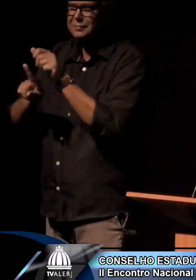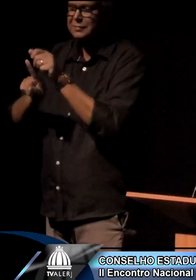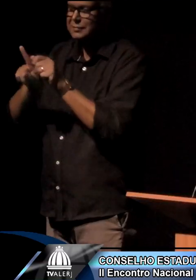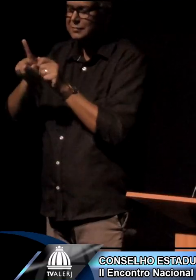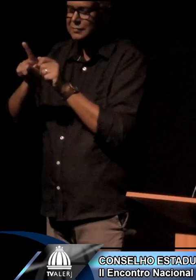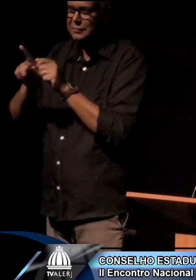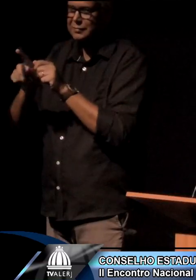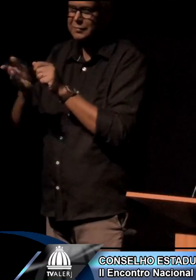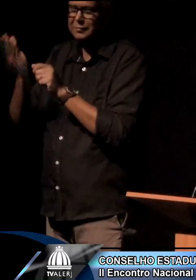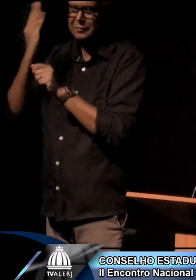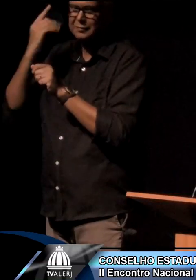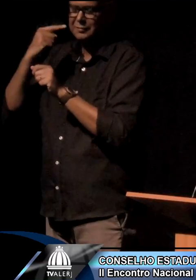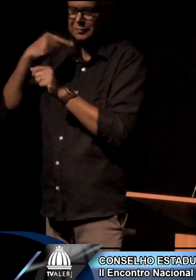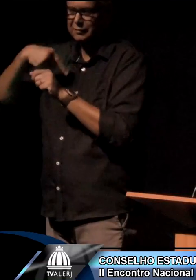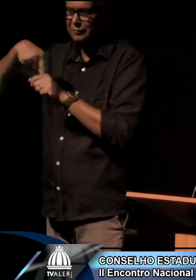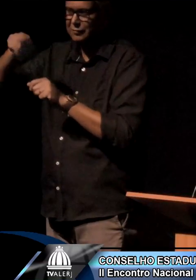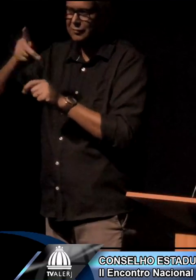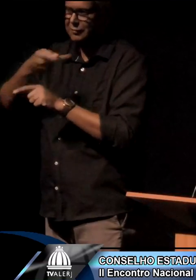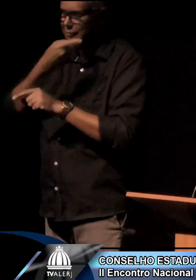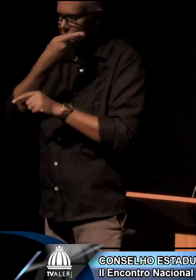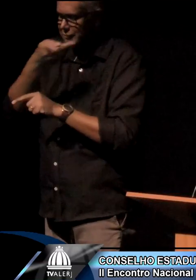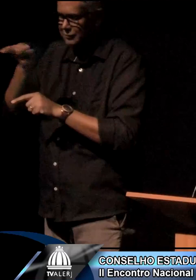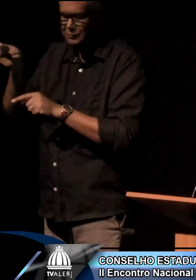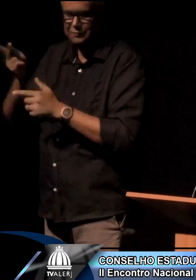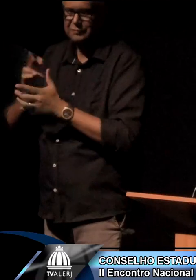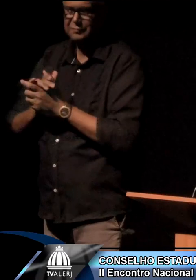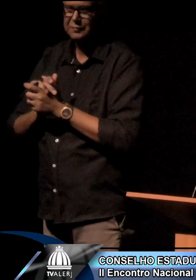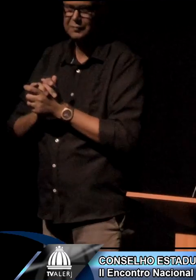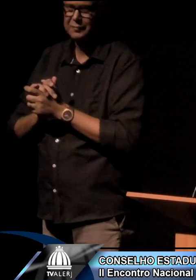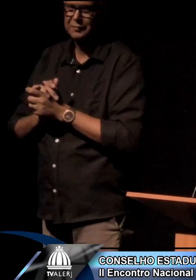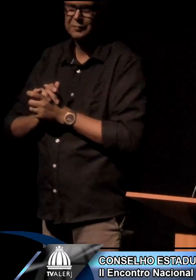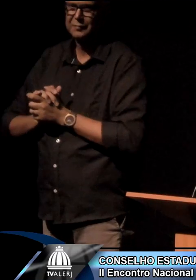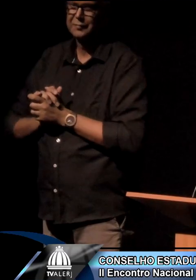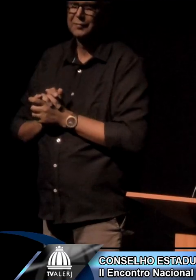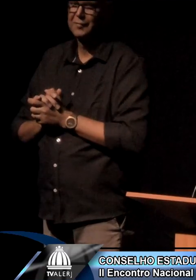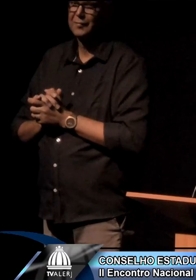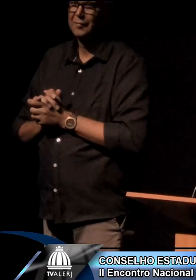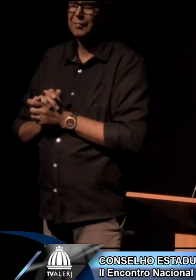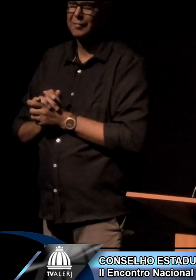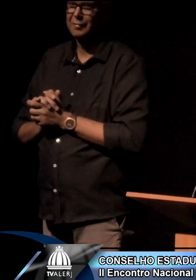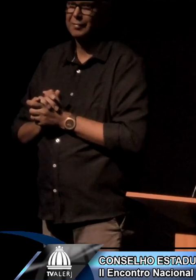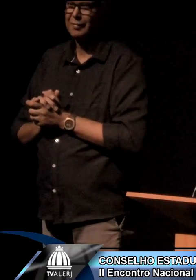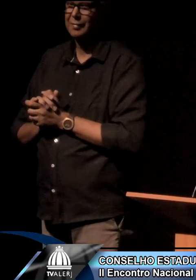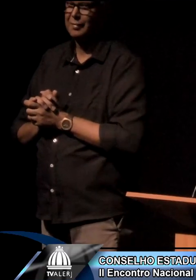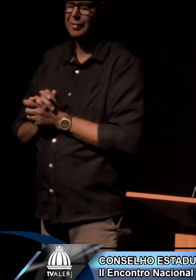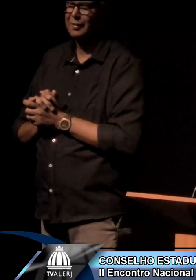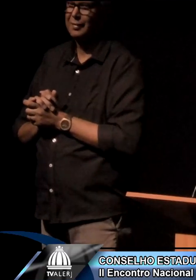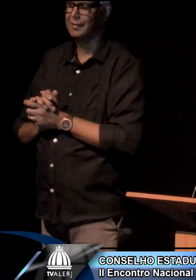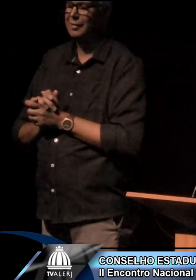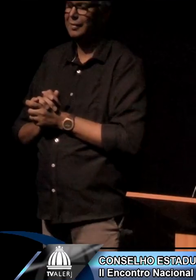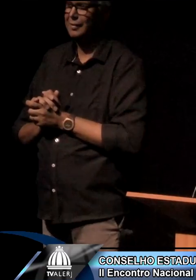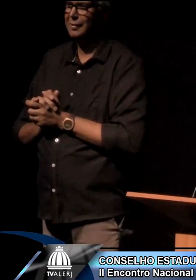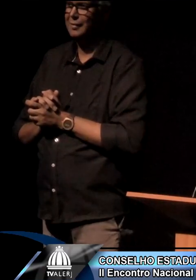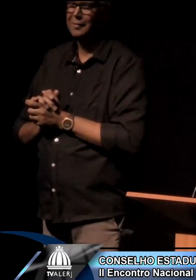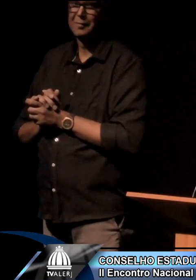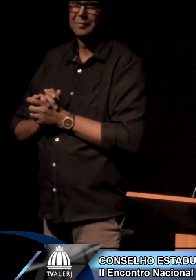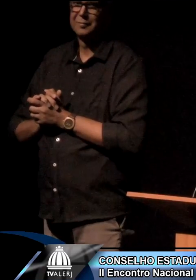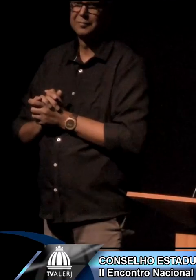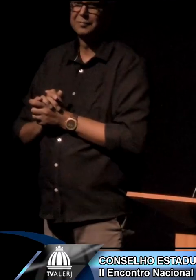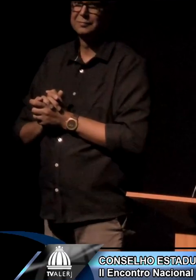né Foi muito lindo falei Pernambuco Ceará Ceará terra quente